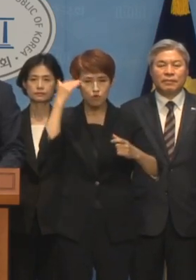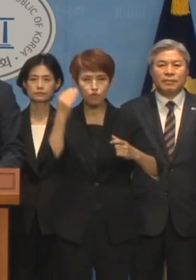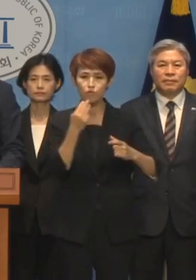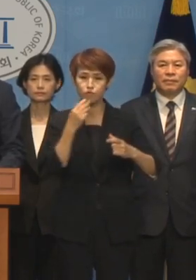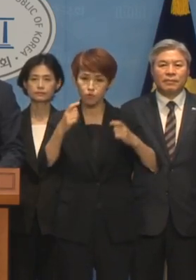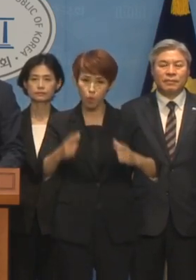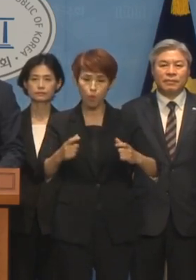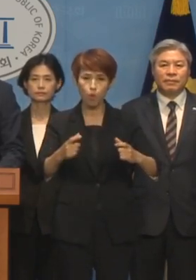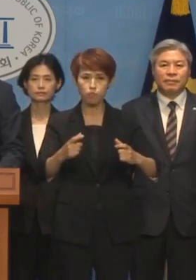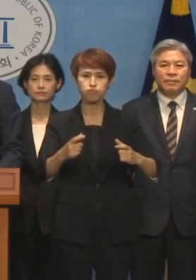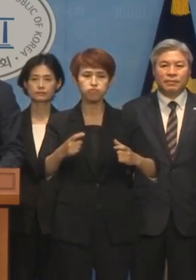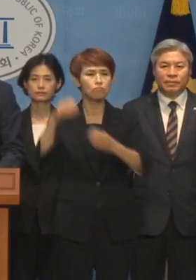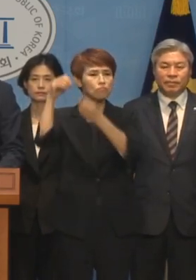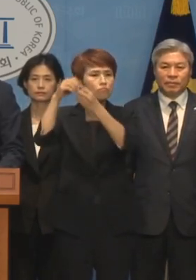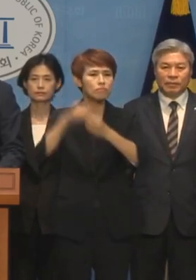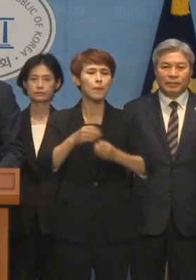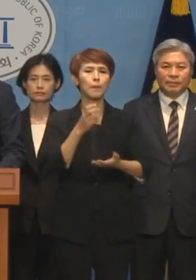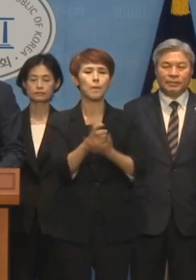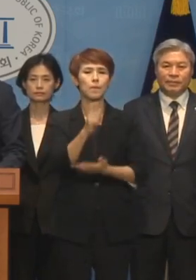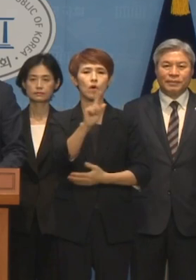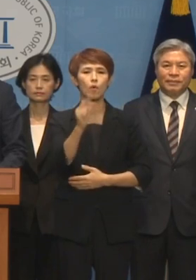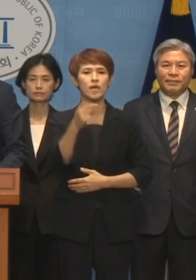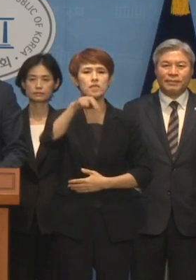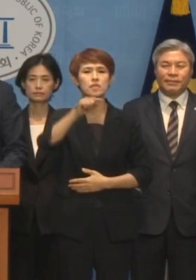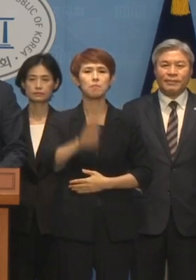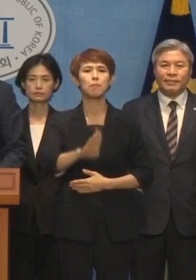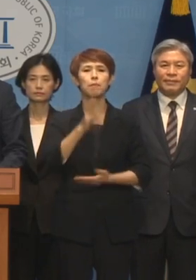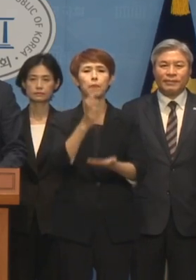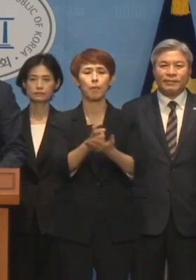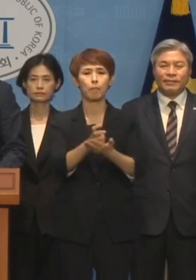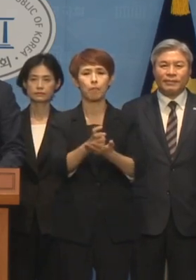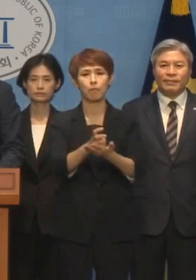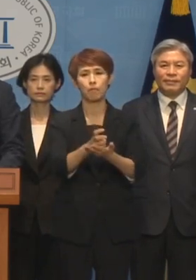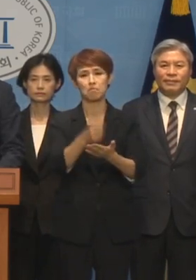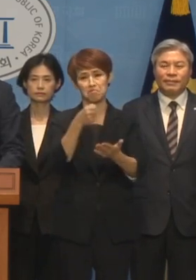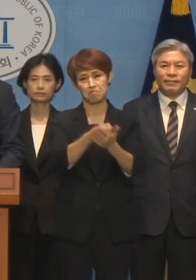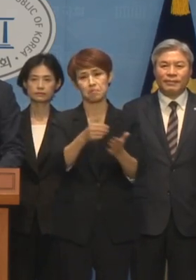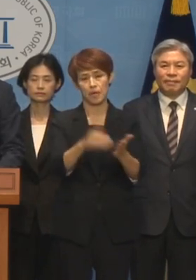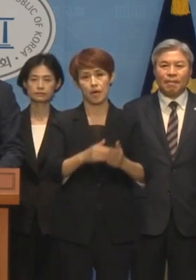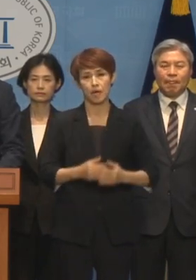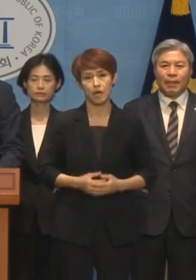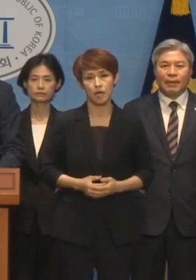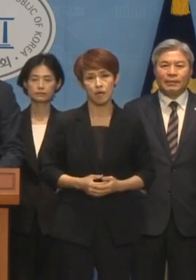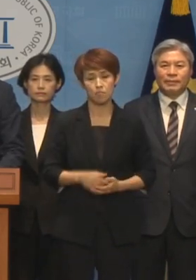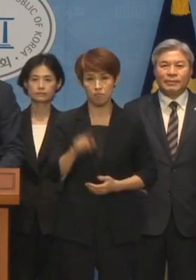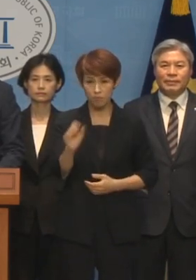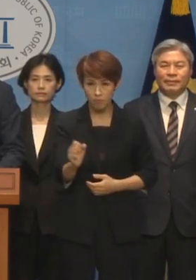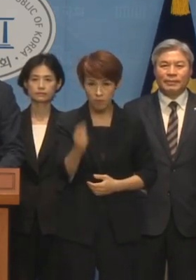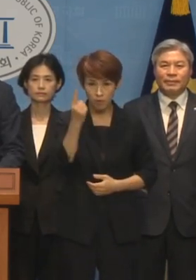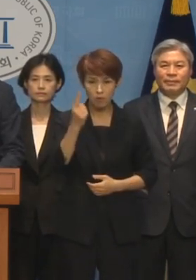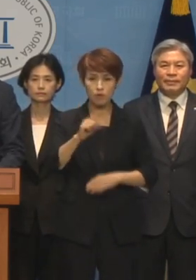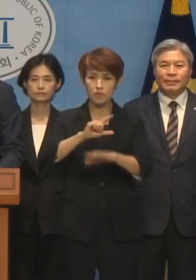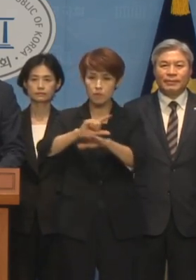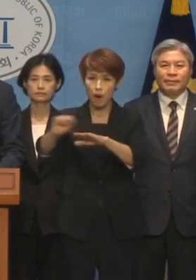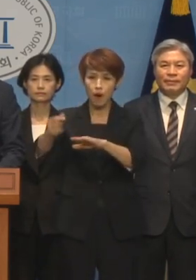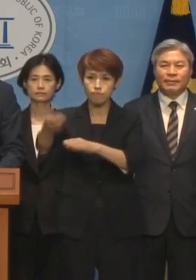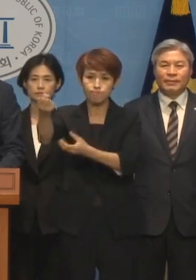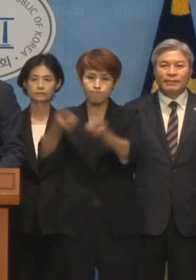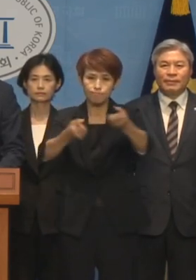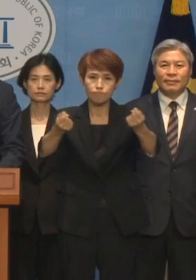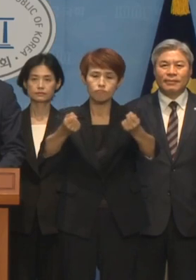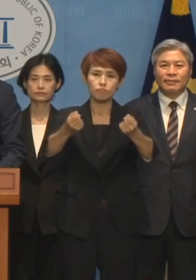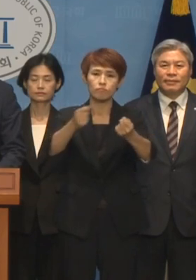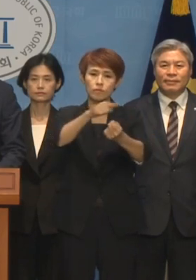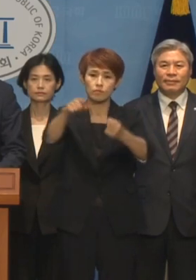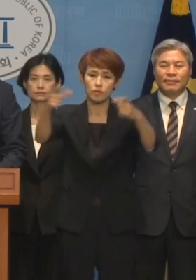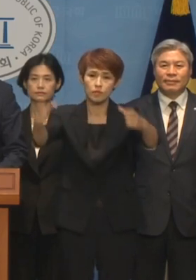것은 관습헌법이라고 헌법재판소가 결정했습니다. 이 때문에 지방 분권과 자치